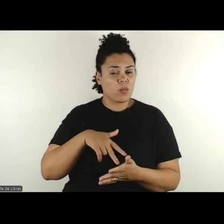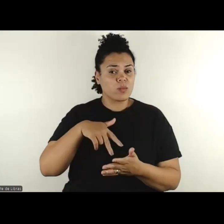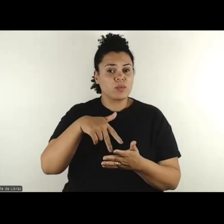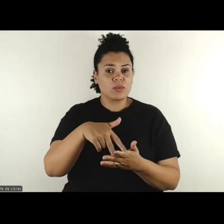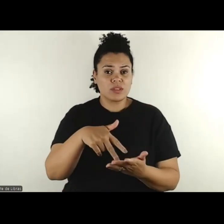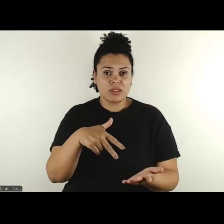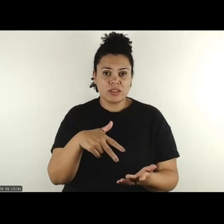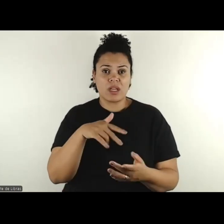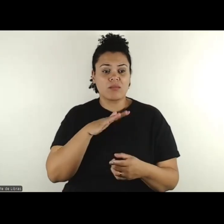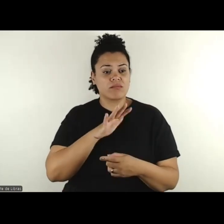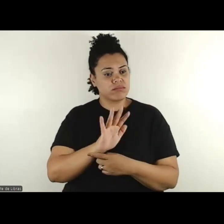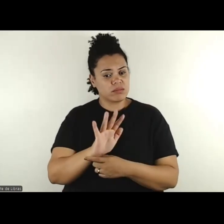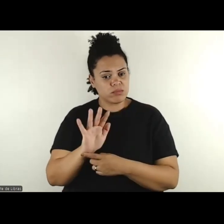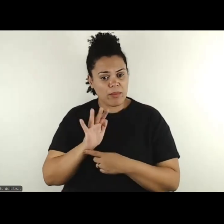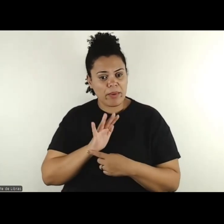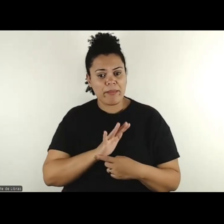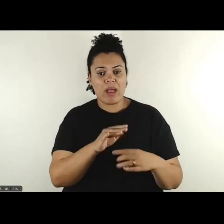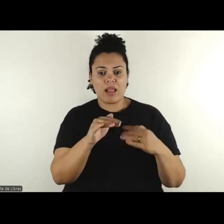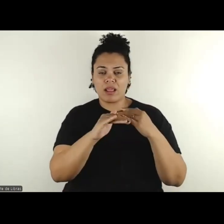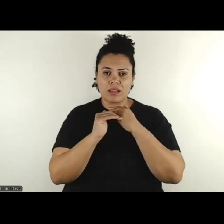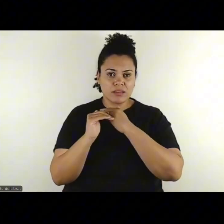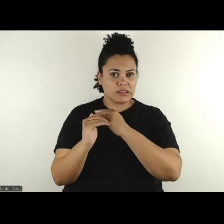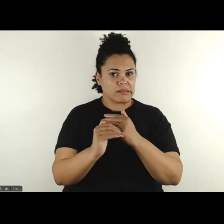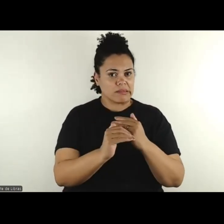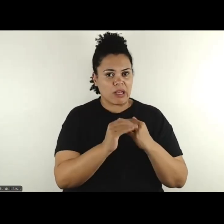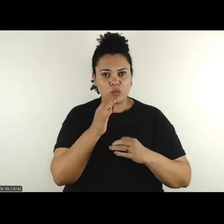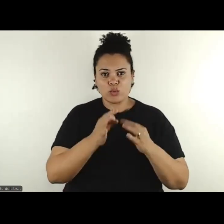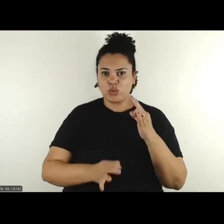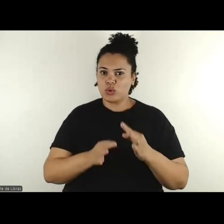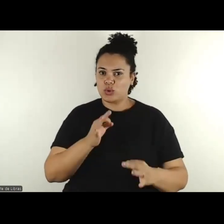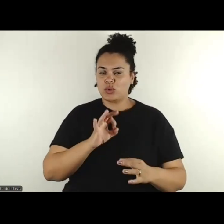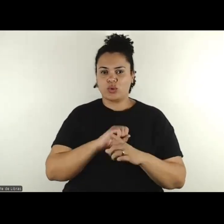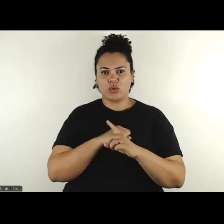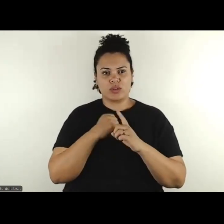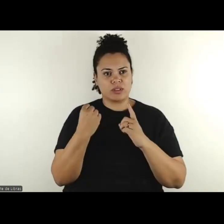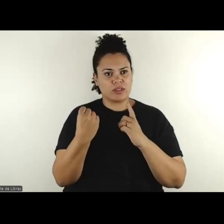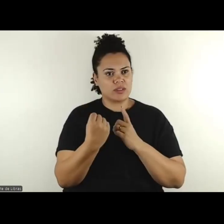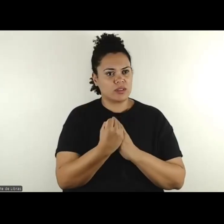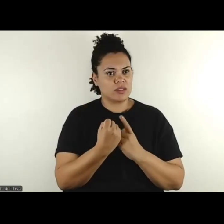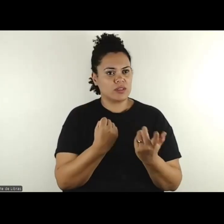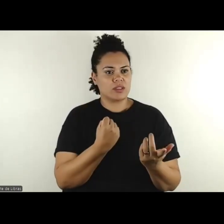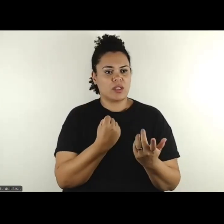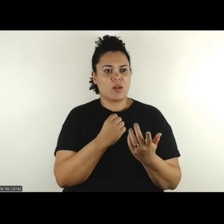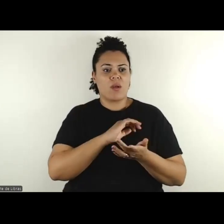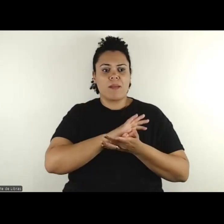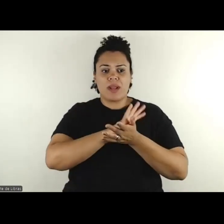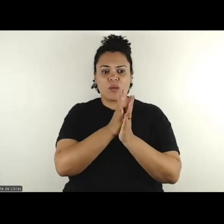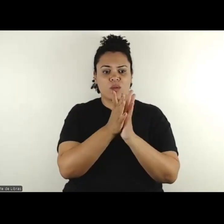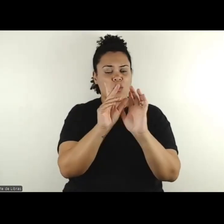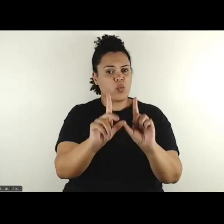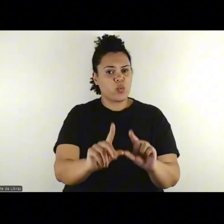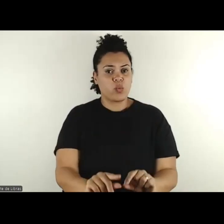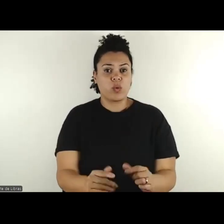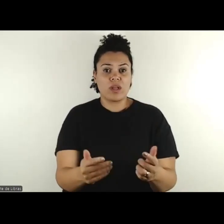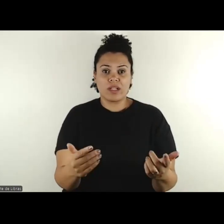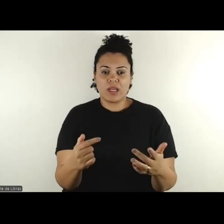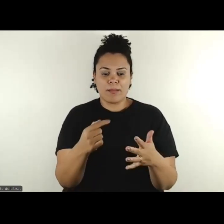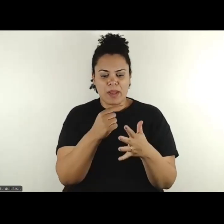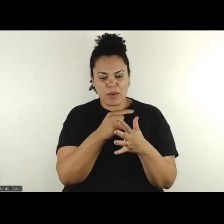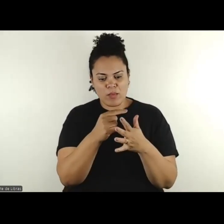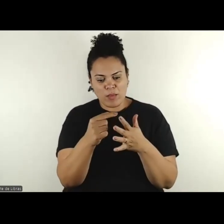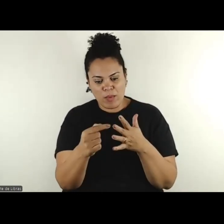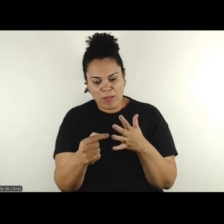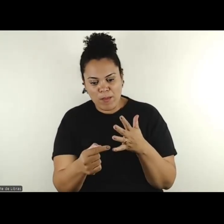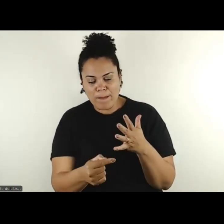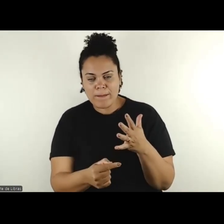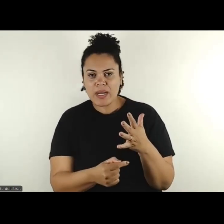favor da equidade, da justiça social, na eliminação, né, de todas as formas de preconceito. Então, esses alguns, né, dos